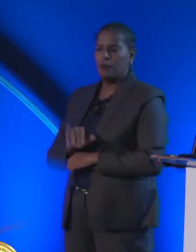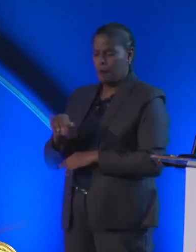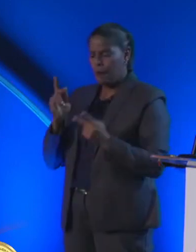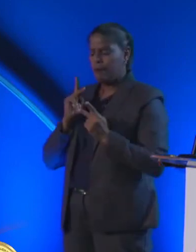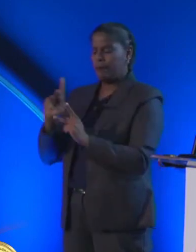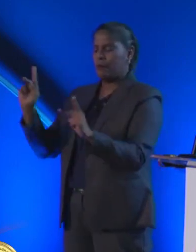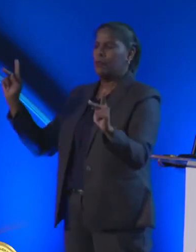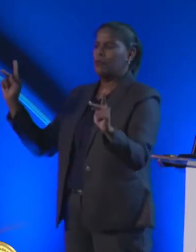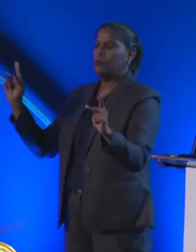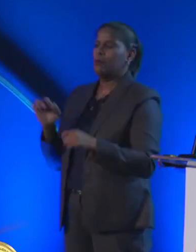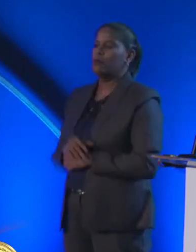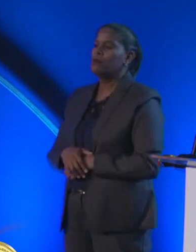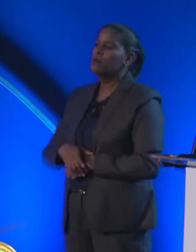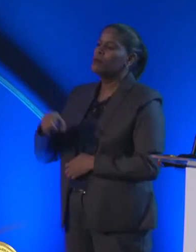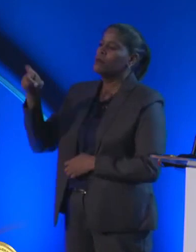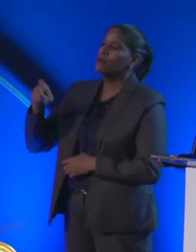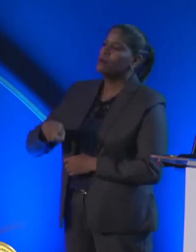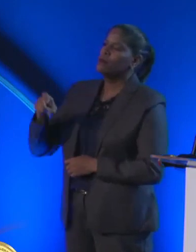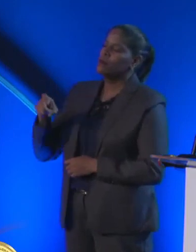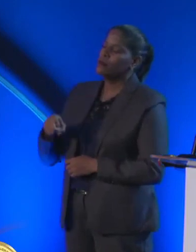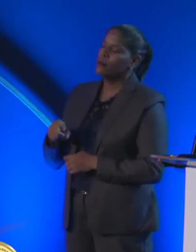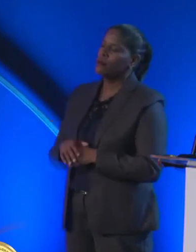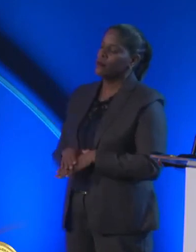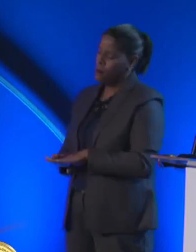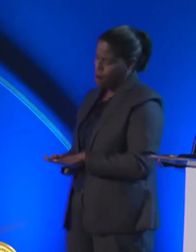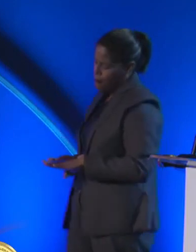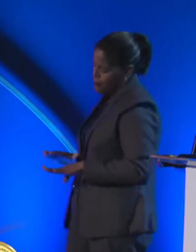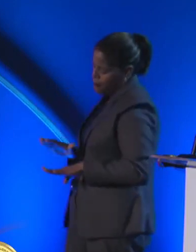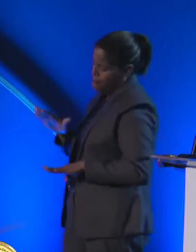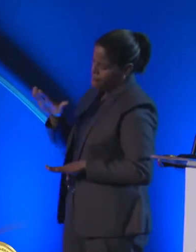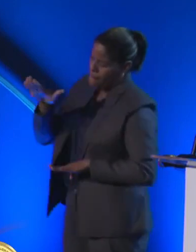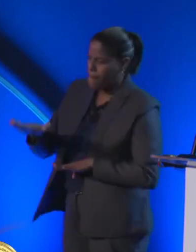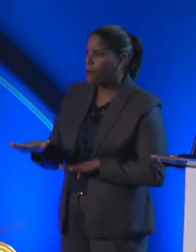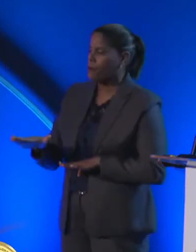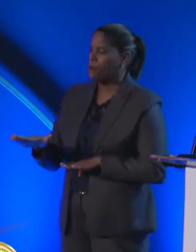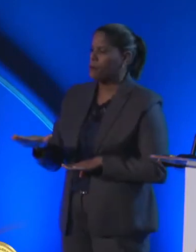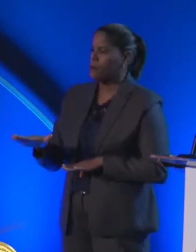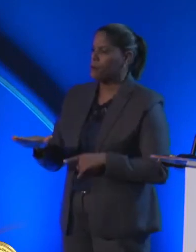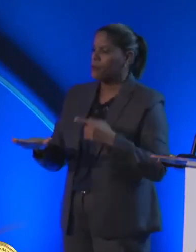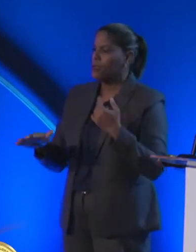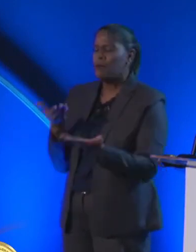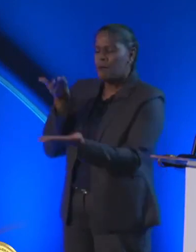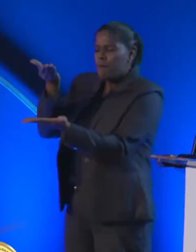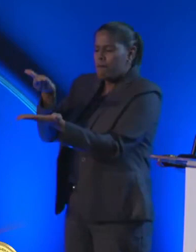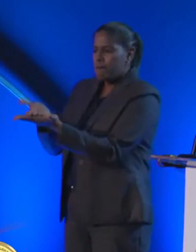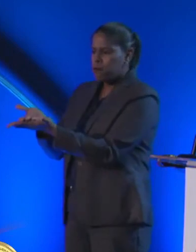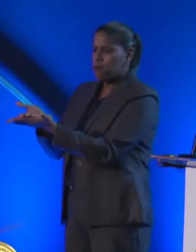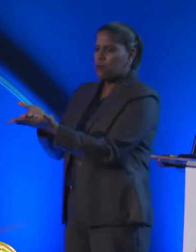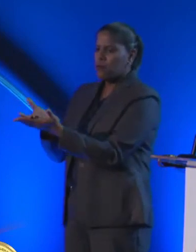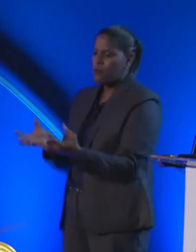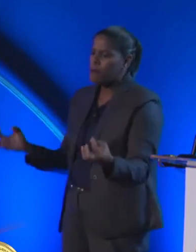público es necesario que demos un paso hacia delante para garantizar